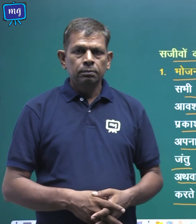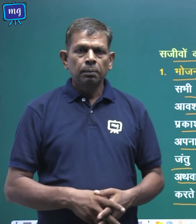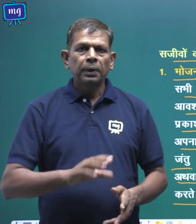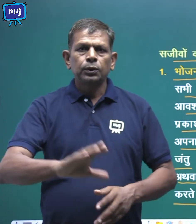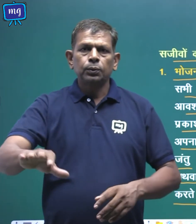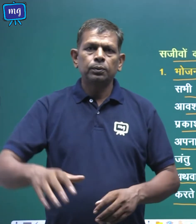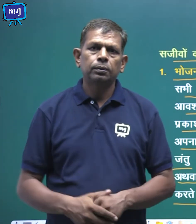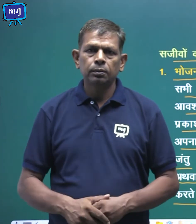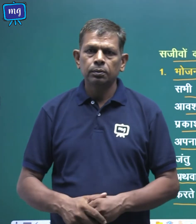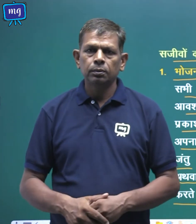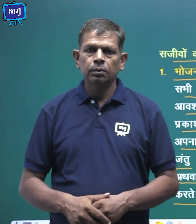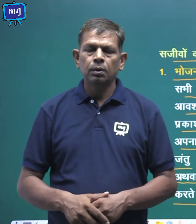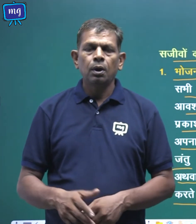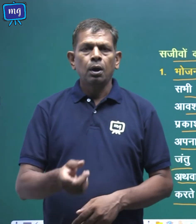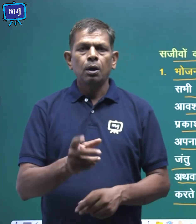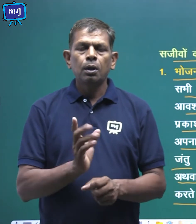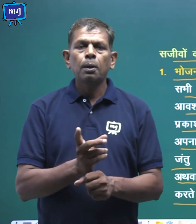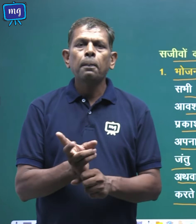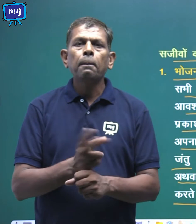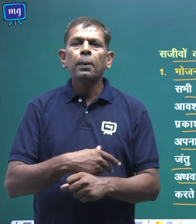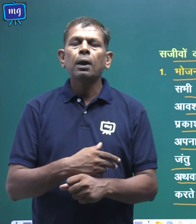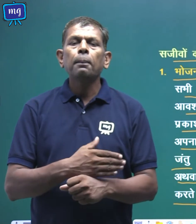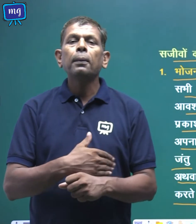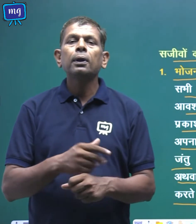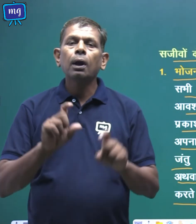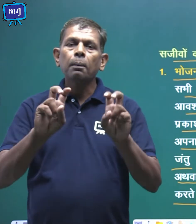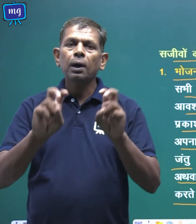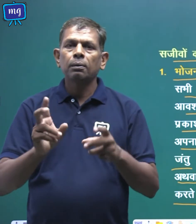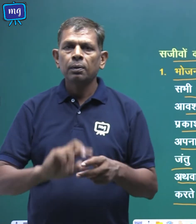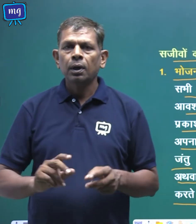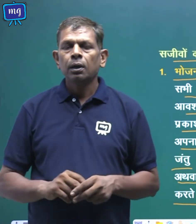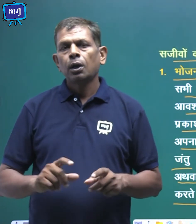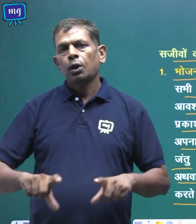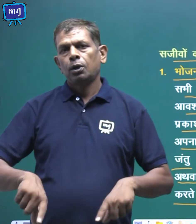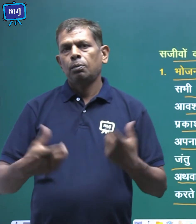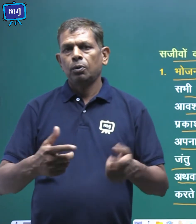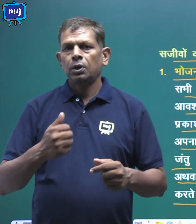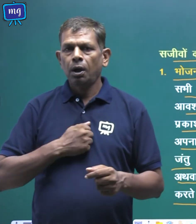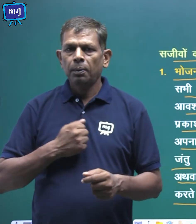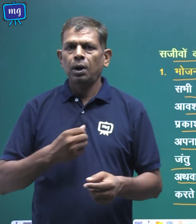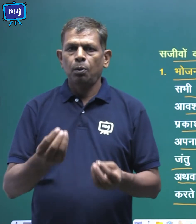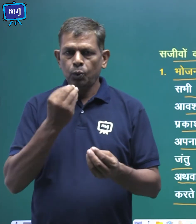बच्चों, आपने पिछले अध्याय में पढ़ा था ना कि पौधे अपना भोजन